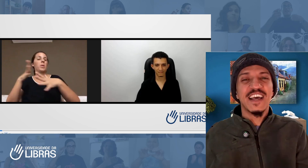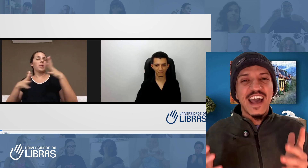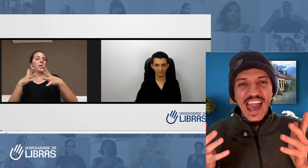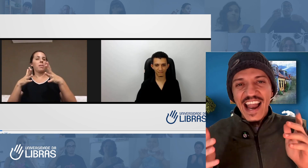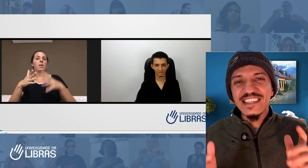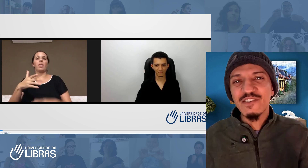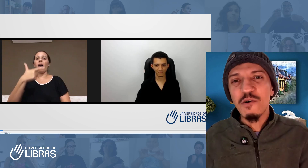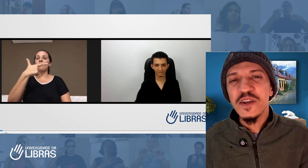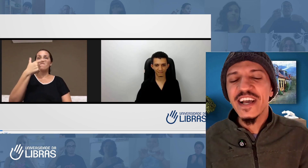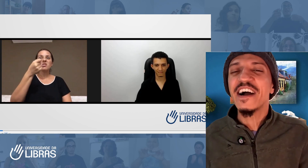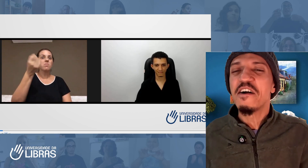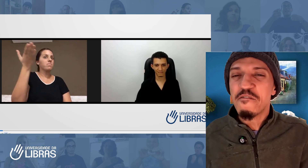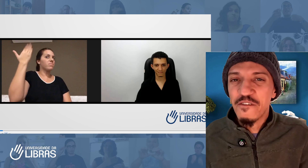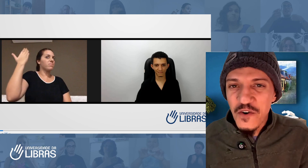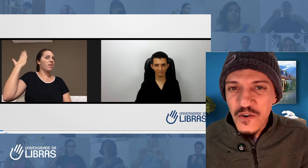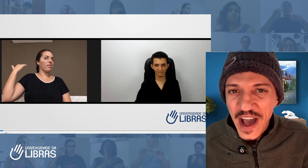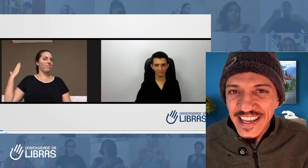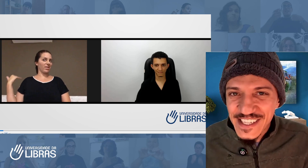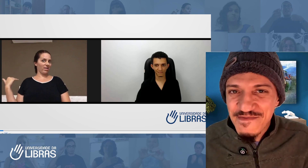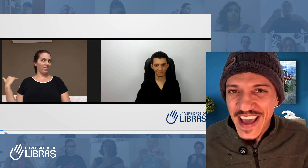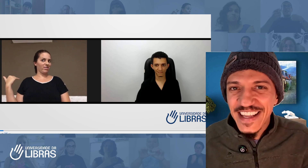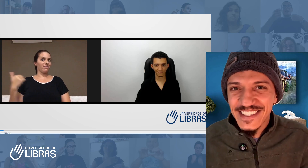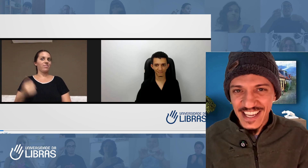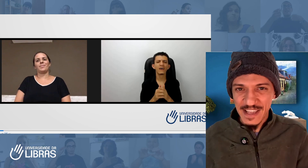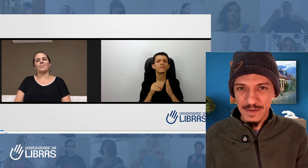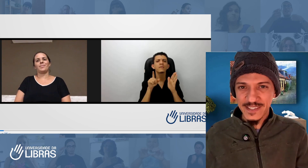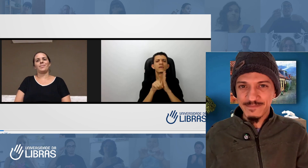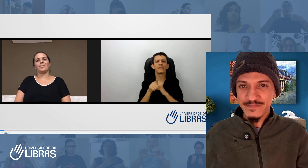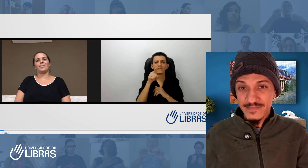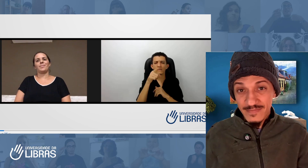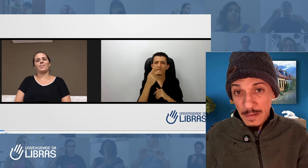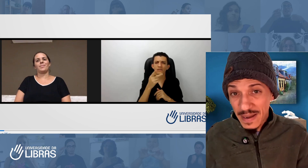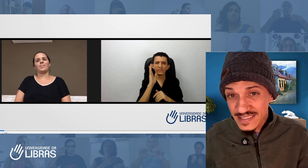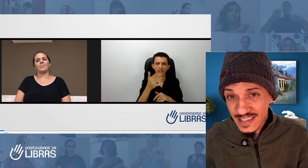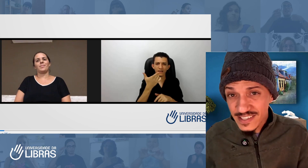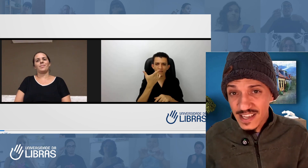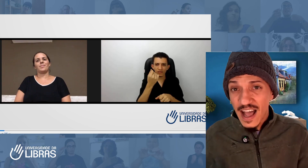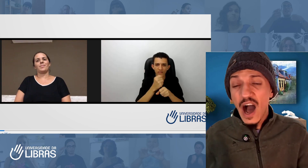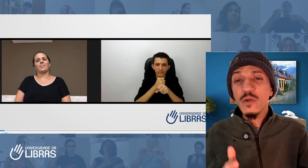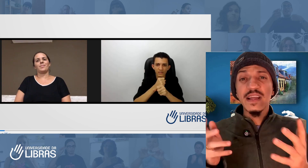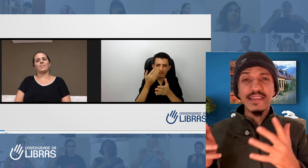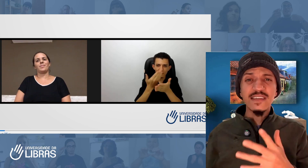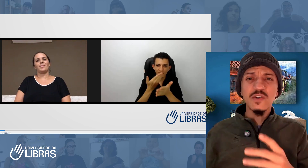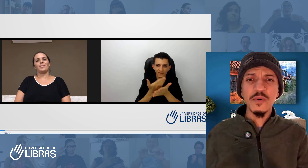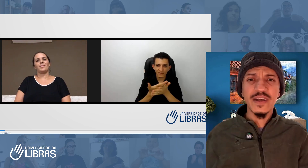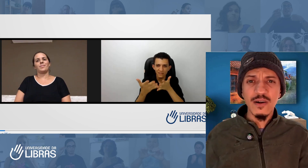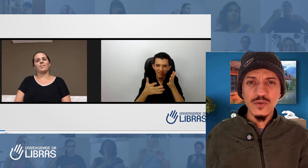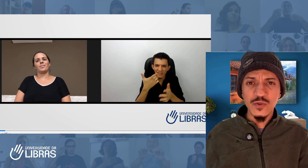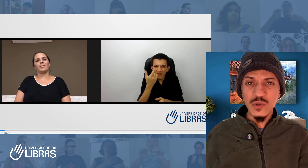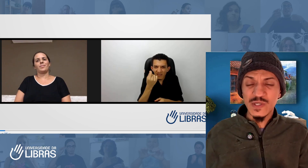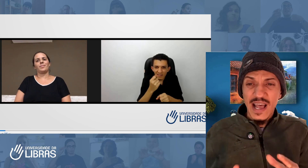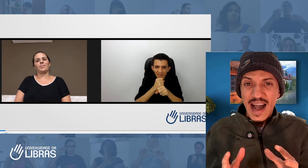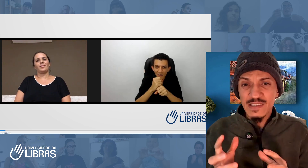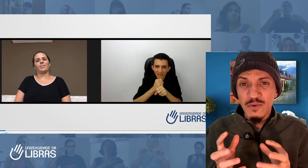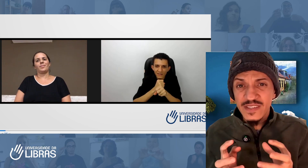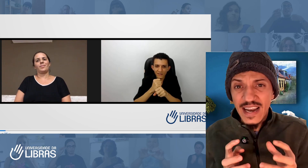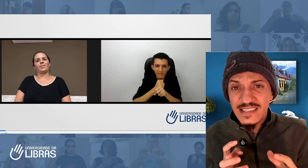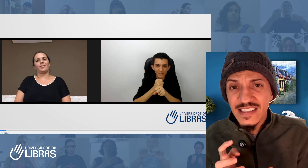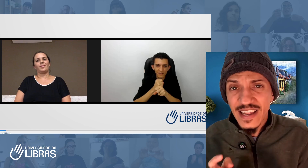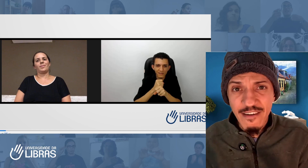ela se comunica fluentemente em Libras. Mas antes, ao tentar se comunicar com surdos, as mãos dela se